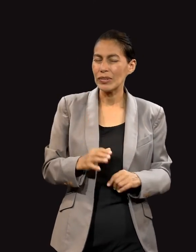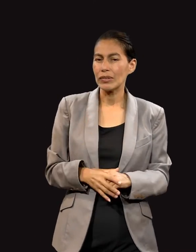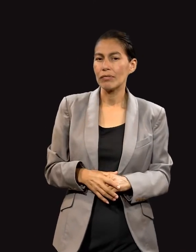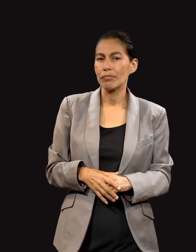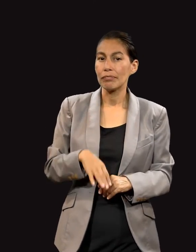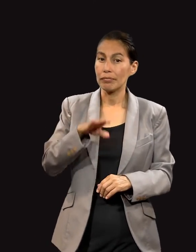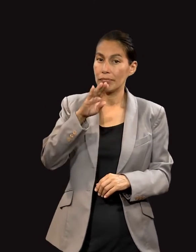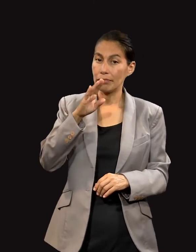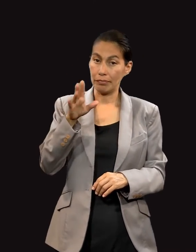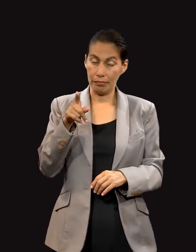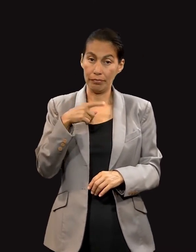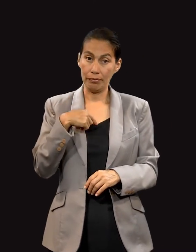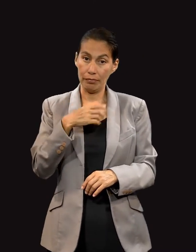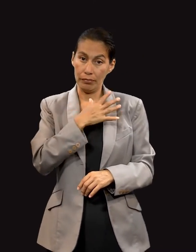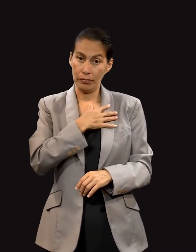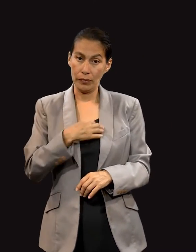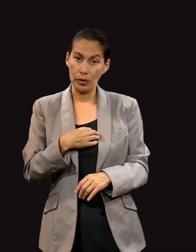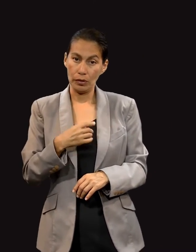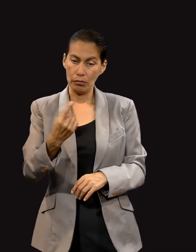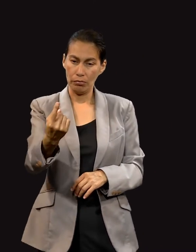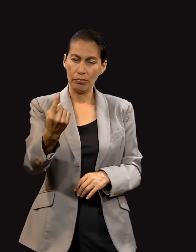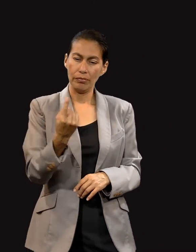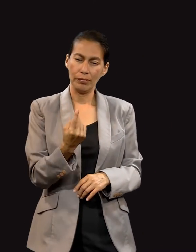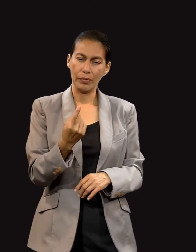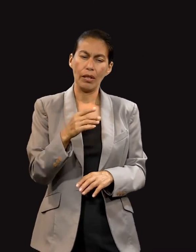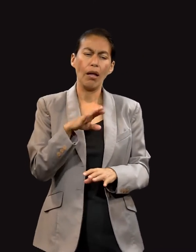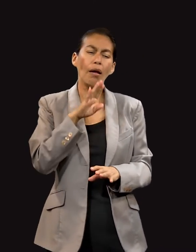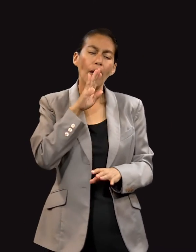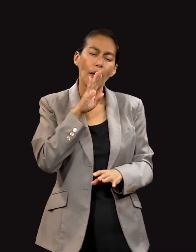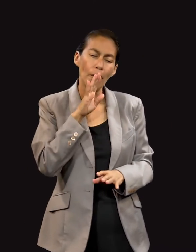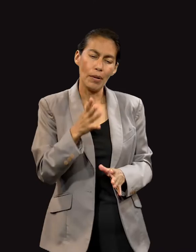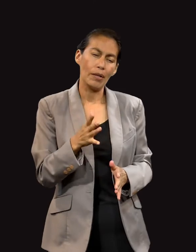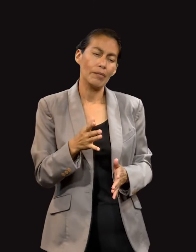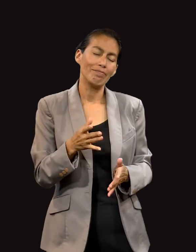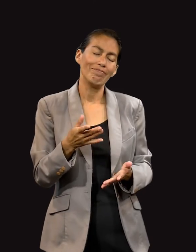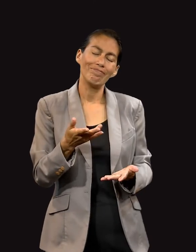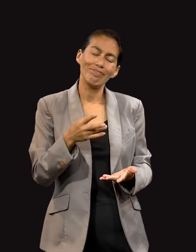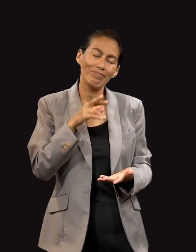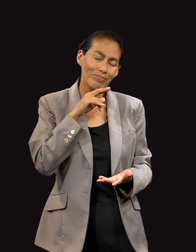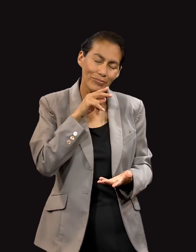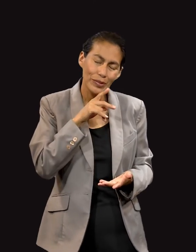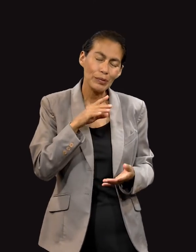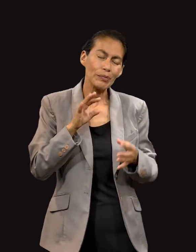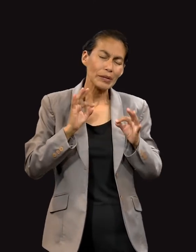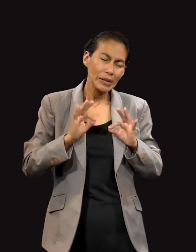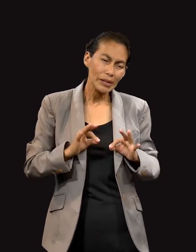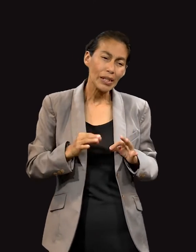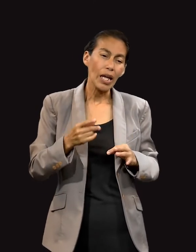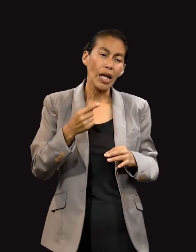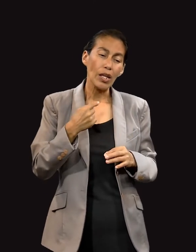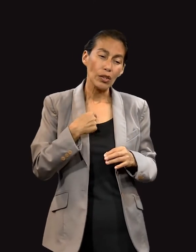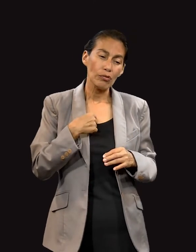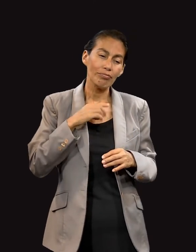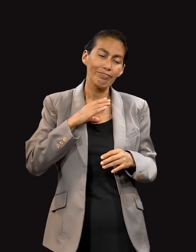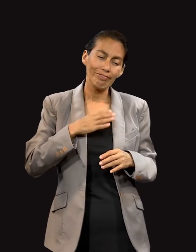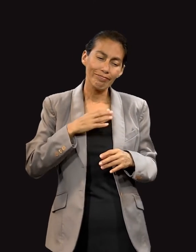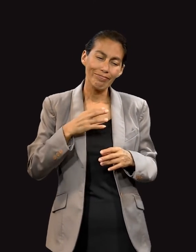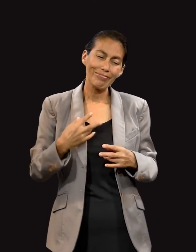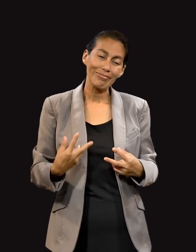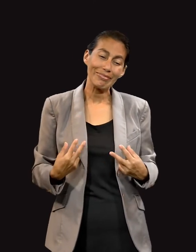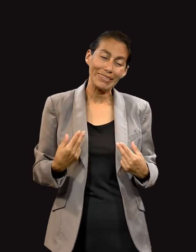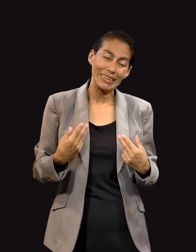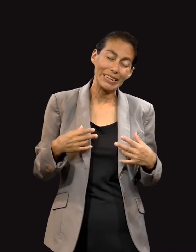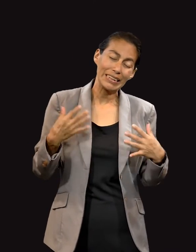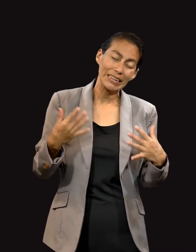me dijo mi hijo, mira mami, tengo cáncer, pero yo te quiero a ti bien, te quiero tranquila.